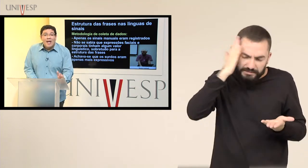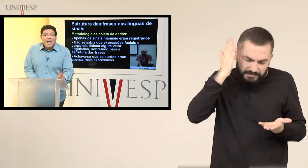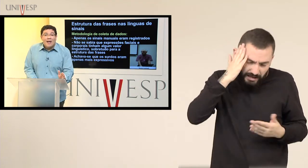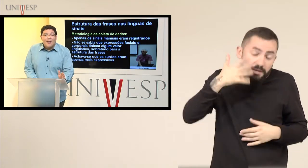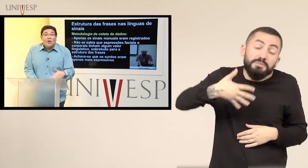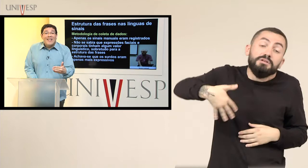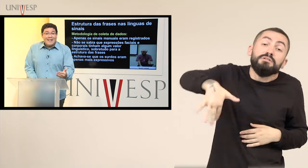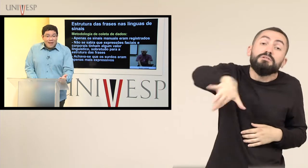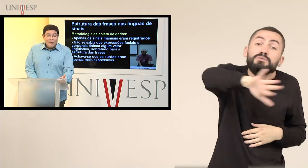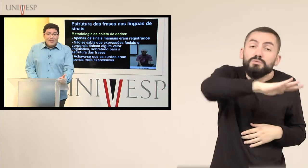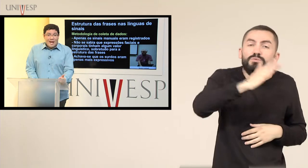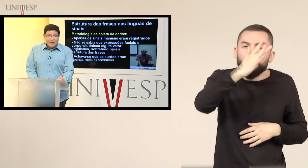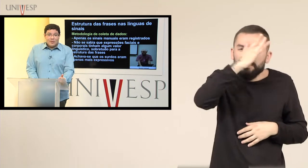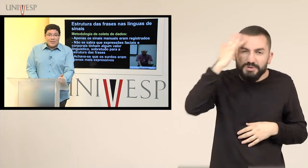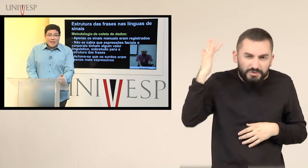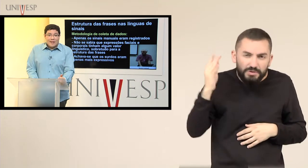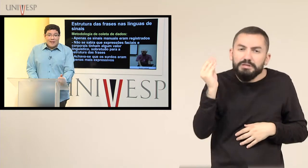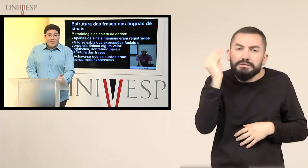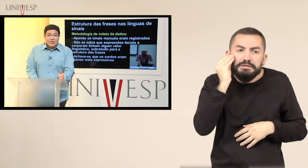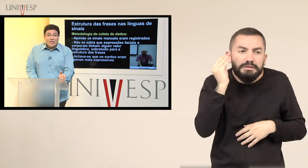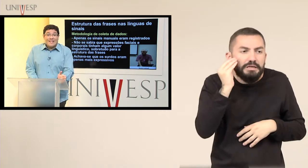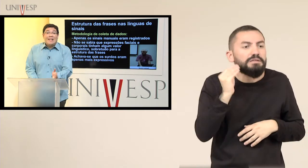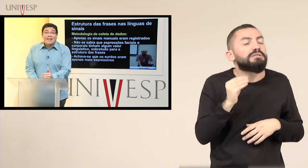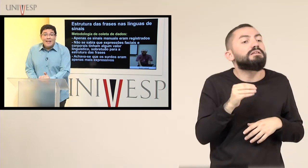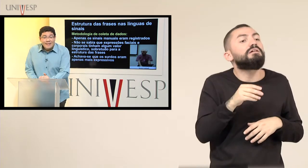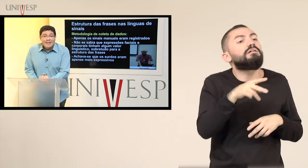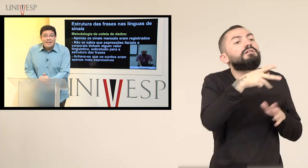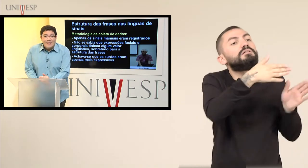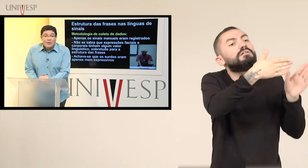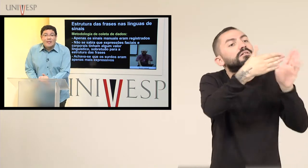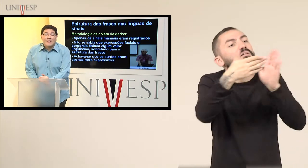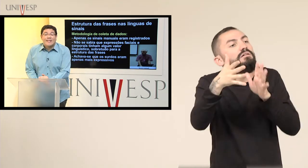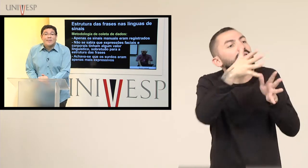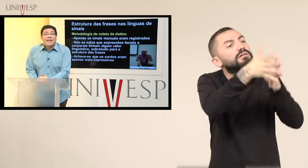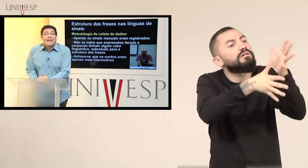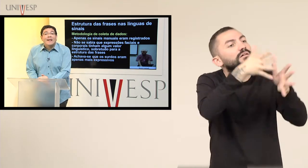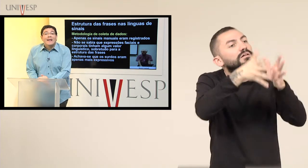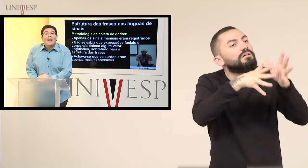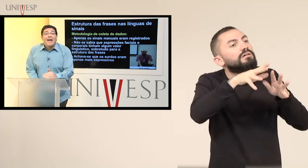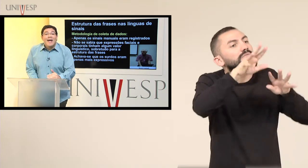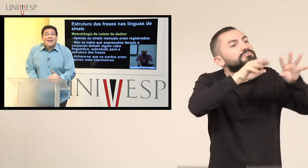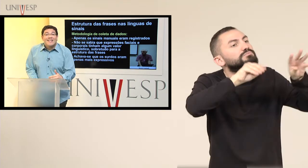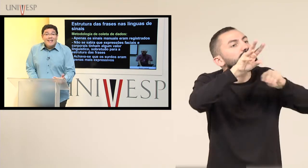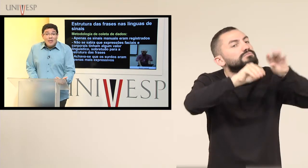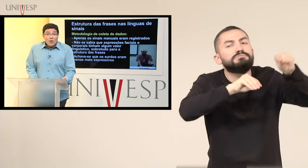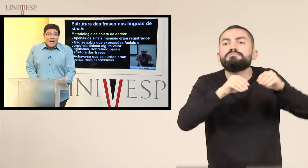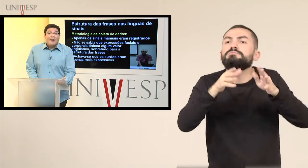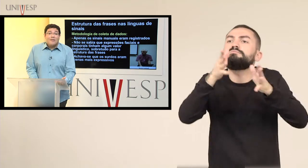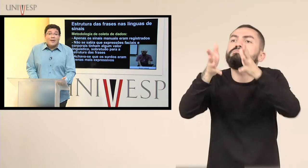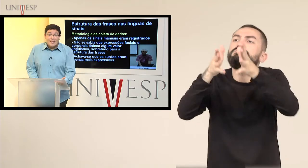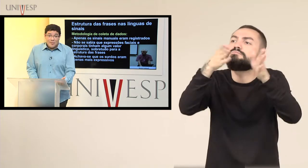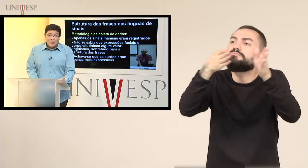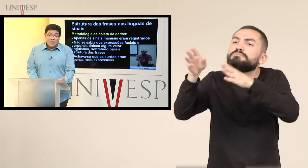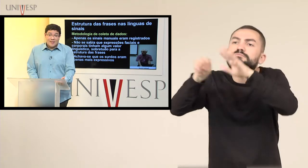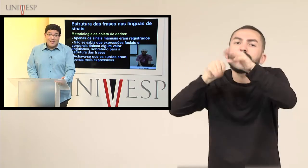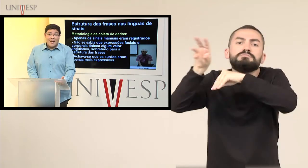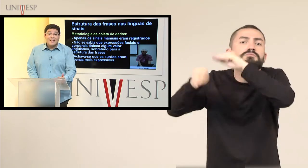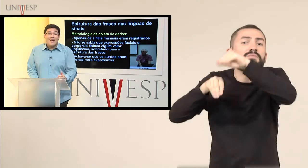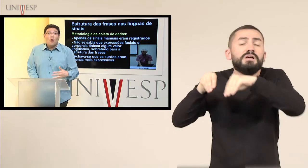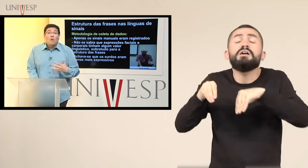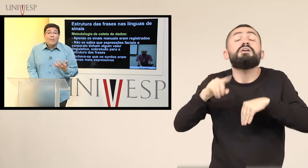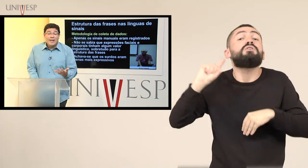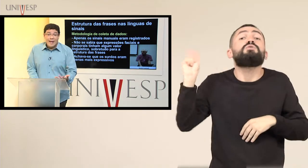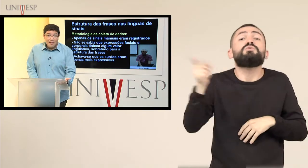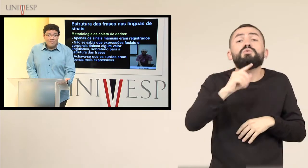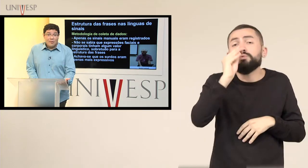pessoas coletavam dados de sentenças em língua de sinais americana, elas ignoravam as expressões faciais